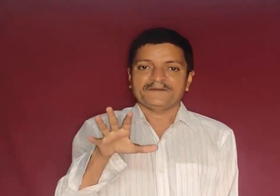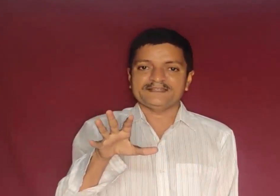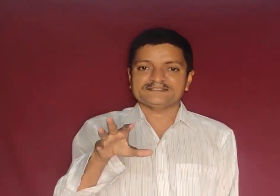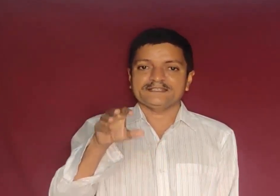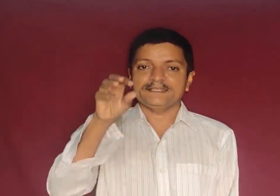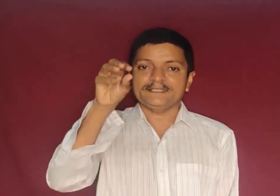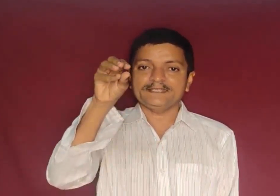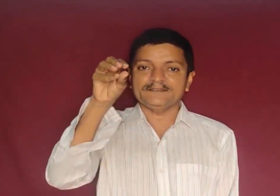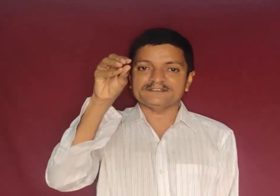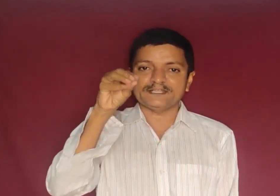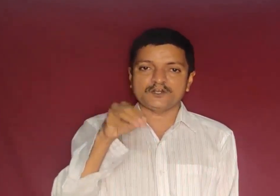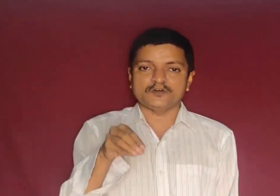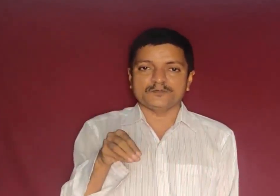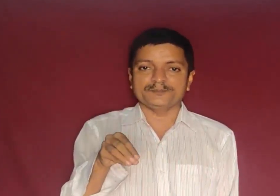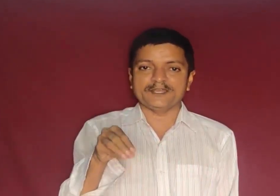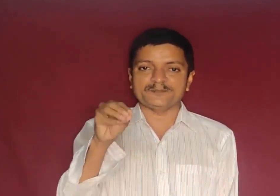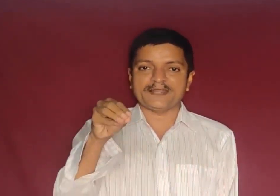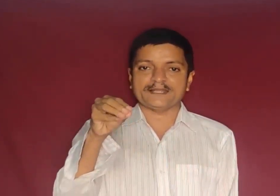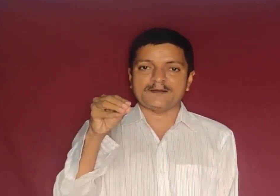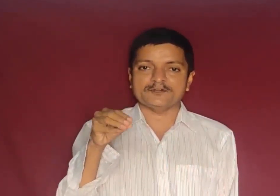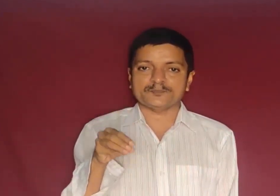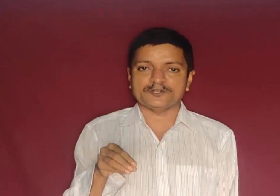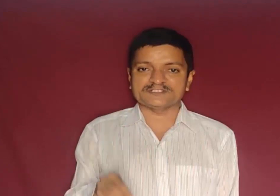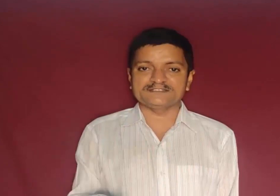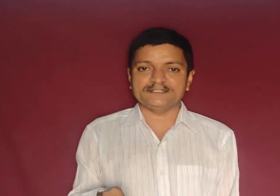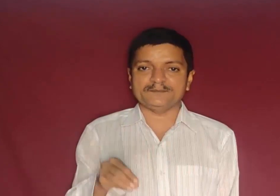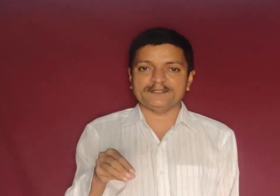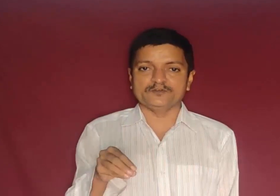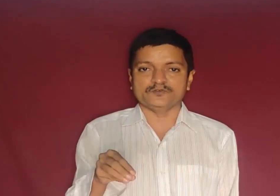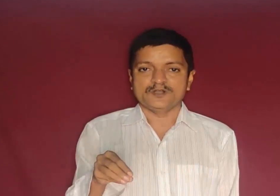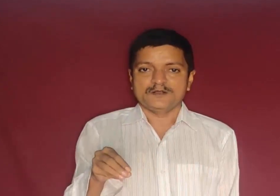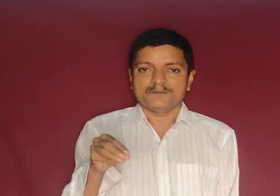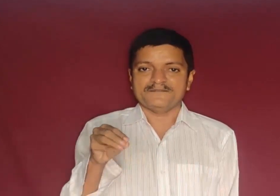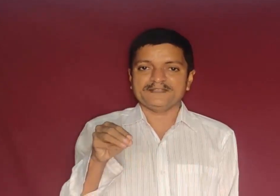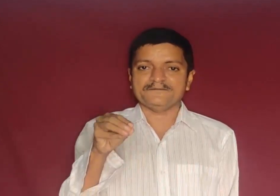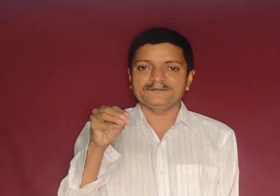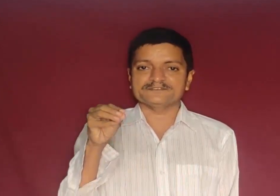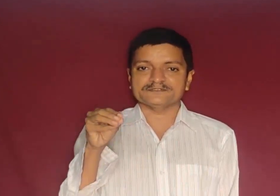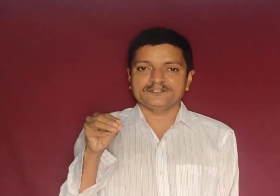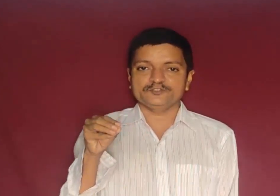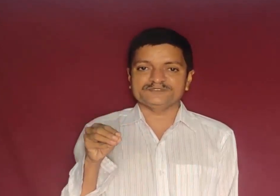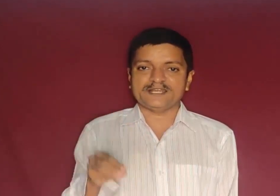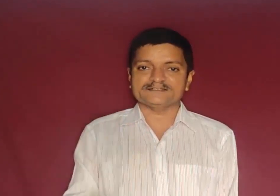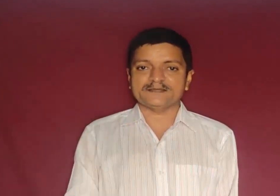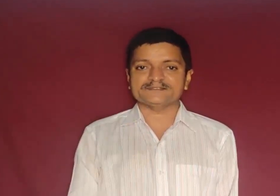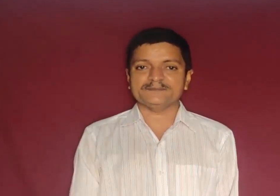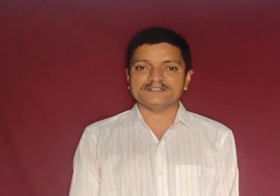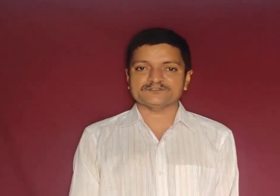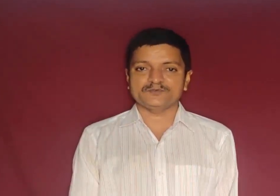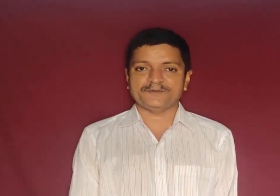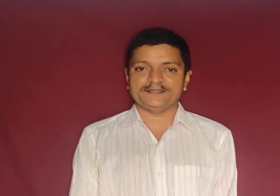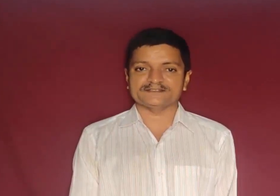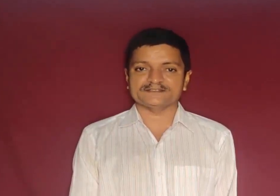ఫ్రెండ్స్ ఈ విషయంలో మీ అభిప్రాయాన్ని కామెంట్ రూపంలో తెలియజేయండి, మరియు మా వీకే ఫిల్మ్స్ యూట్యూబ్ ఛానల్ ని సబ్స్క్రైబ్ చేసుకోండి ఫ్రెండ్స్.